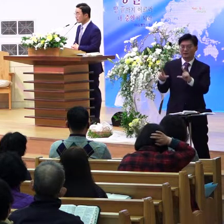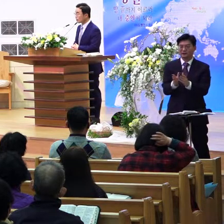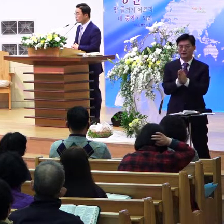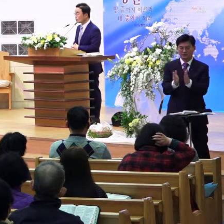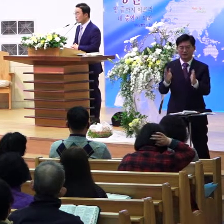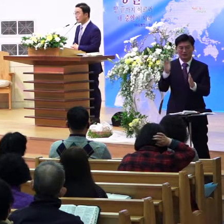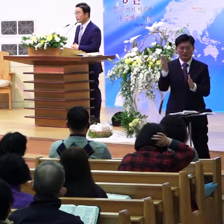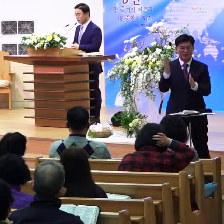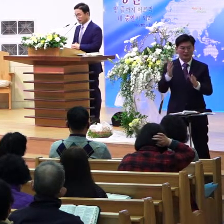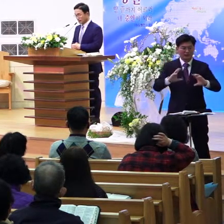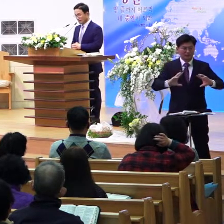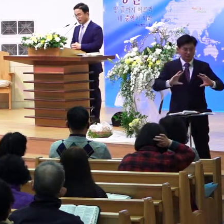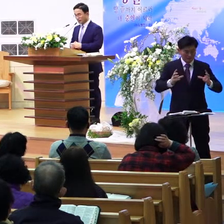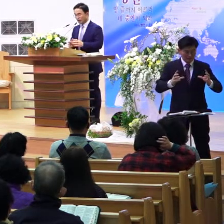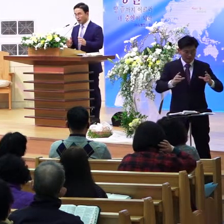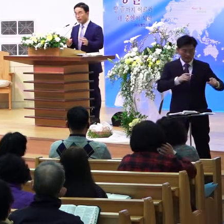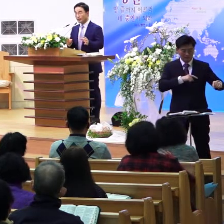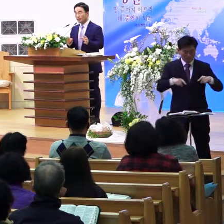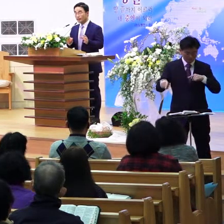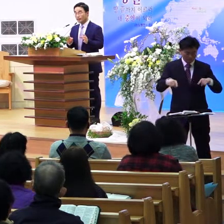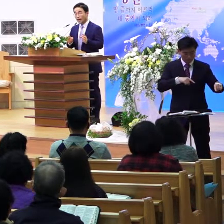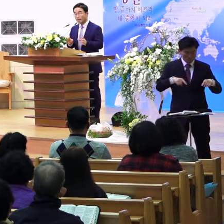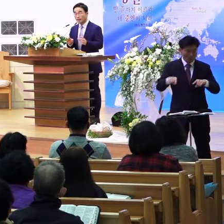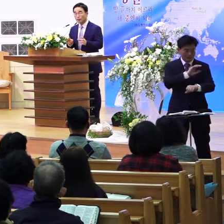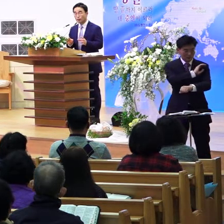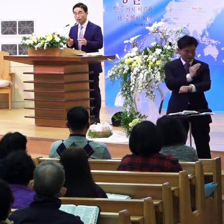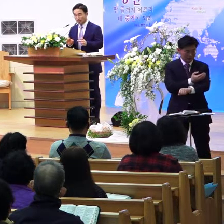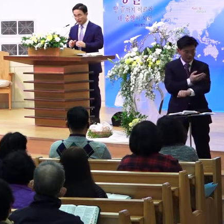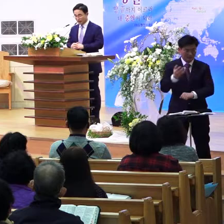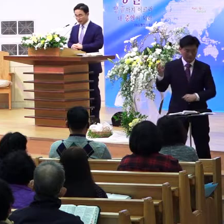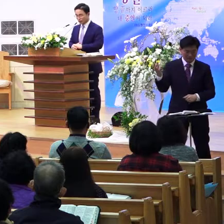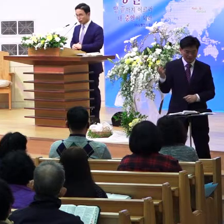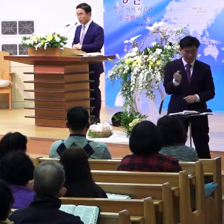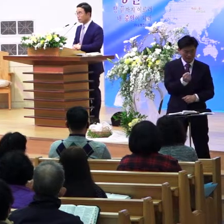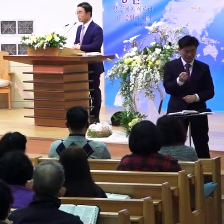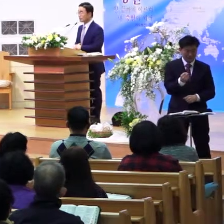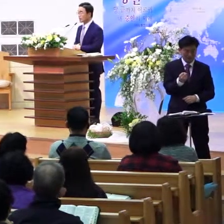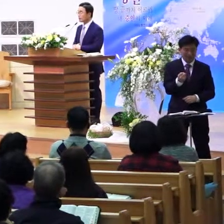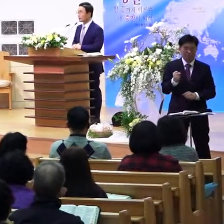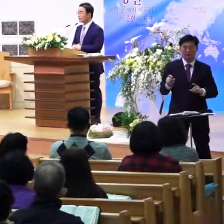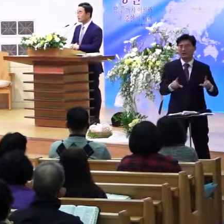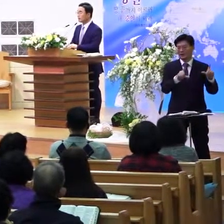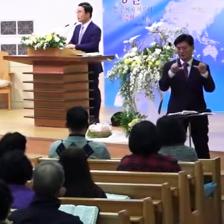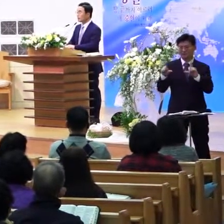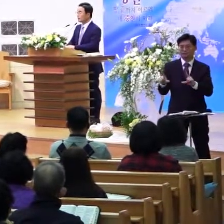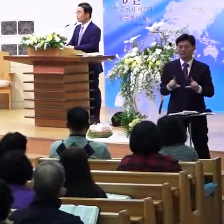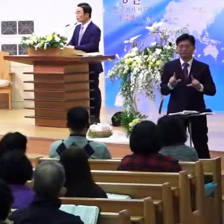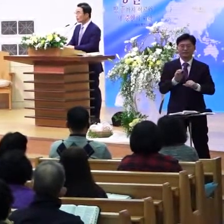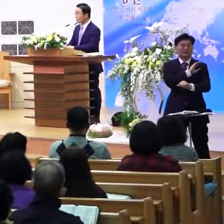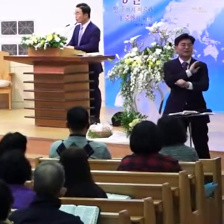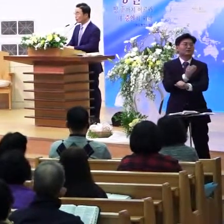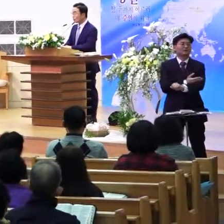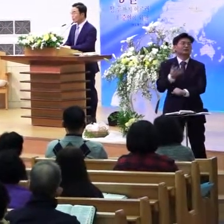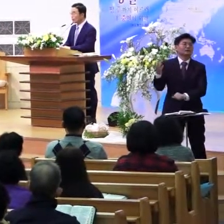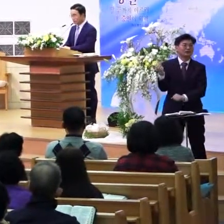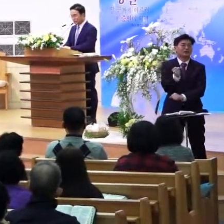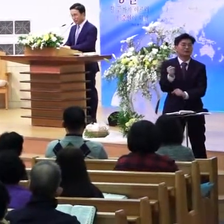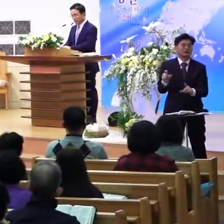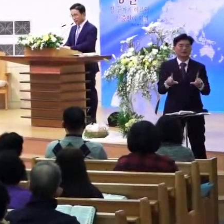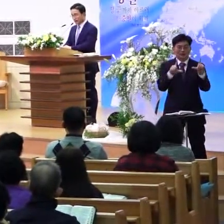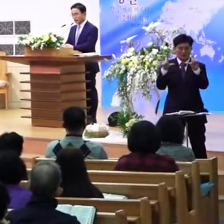세상을 다스리고 정복하는 그런 사명을 다시 한번 우리에게 주시는 것입니다. 이런 놀라운